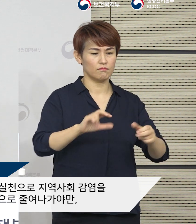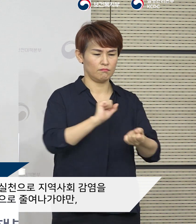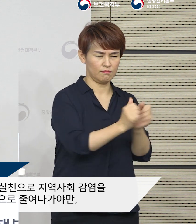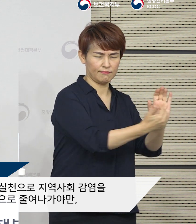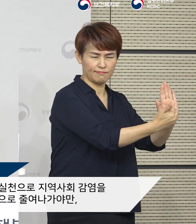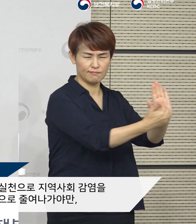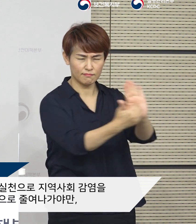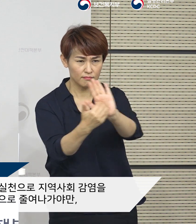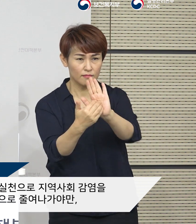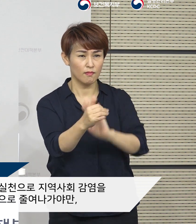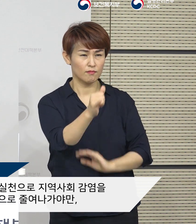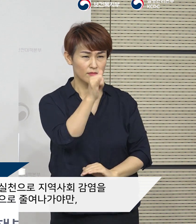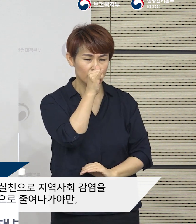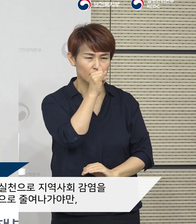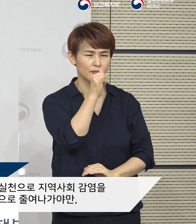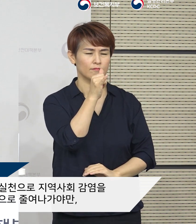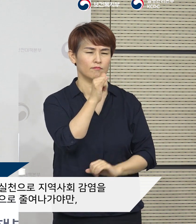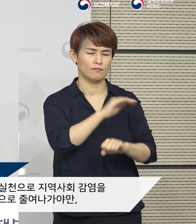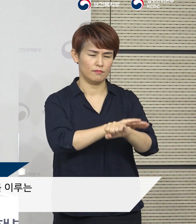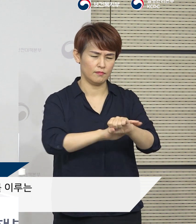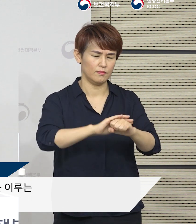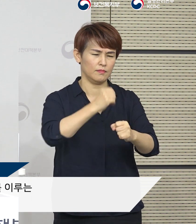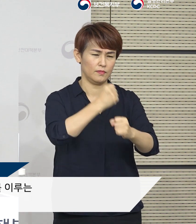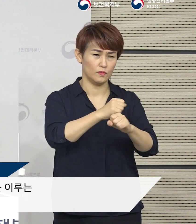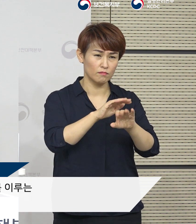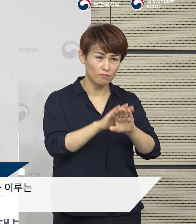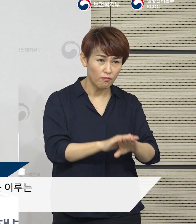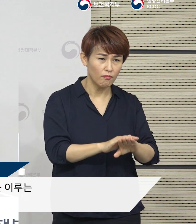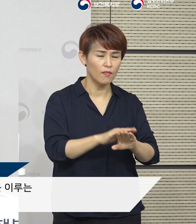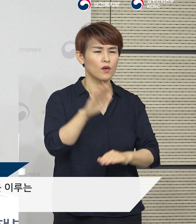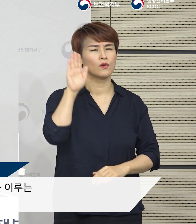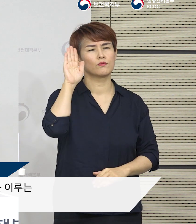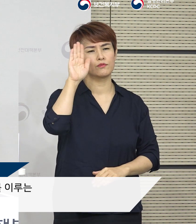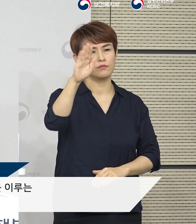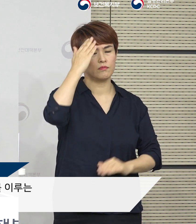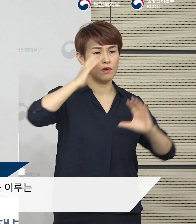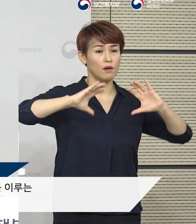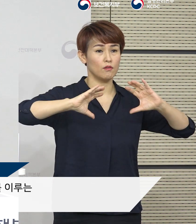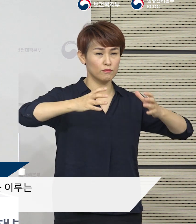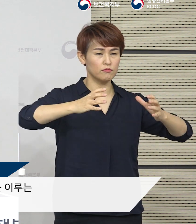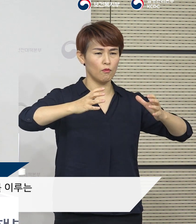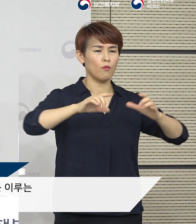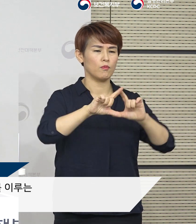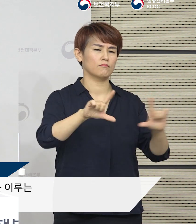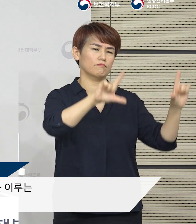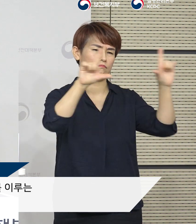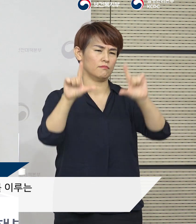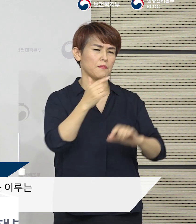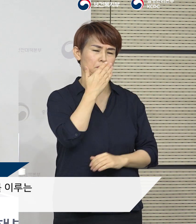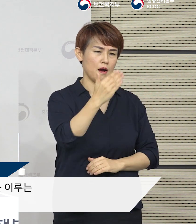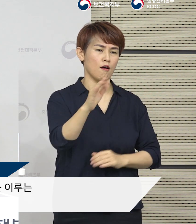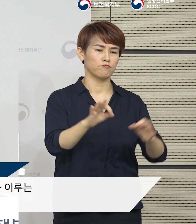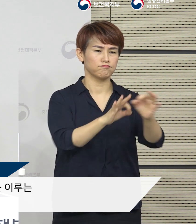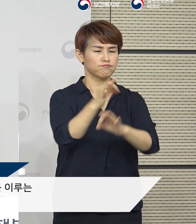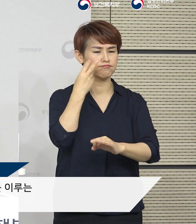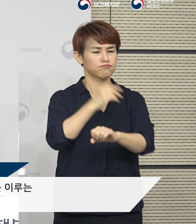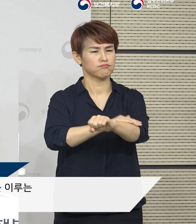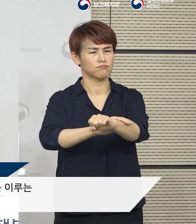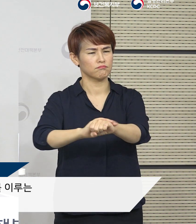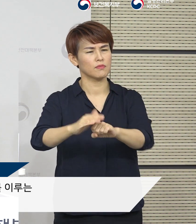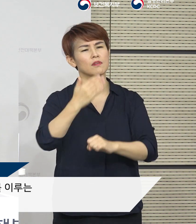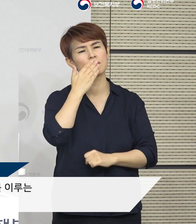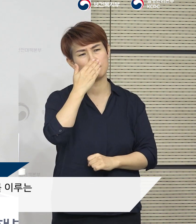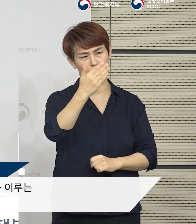의료체계가 감당할 수 있는 수준으로 줄여나가야만 향후 대한민국은 일상생활과 경제활동이 조화를